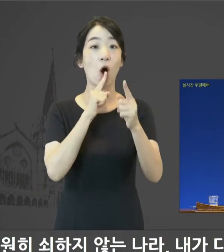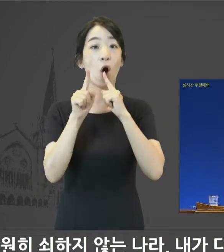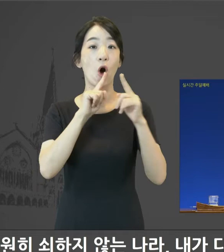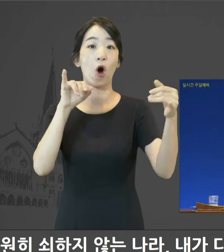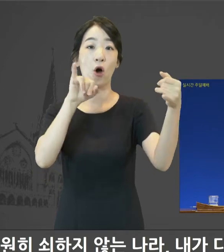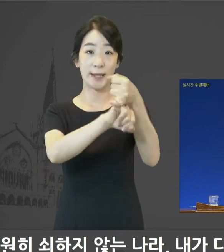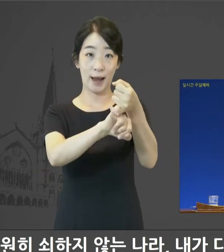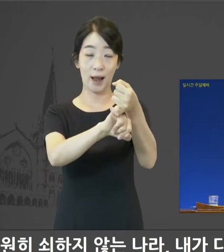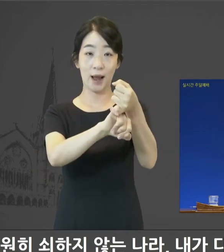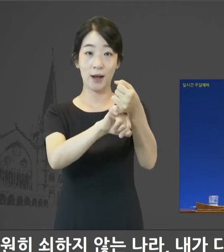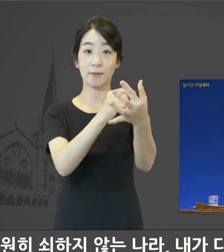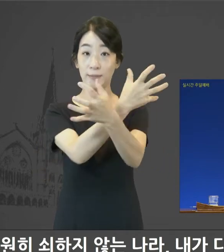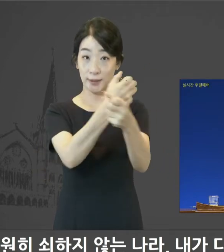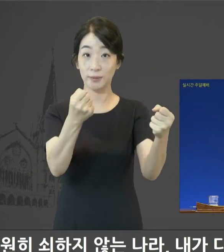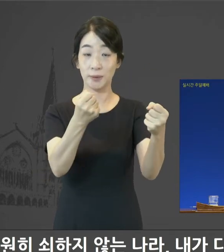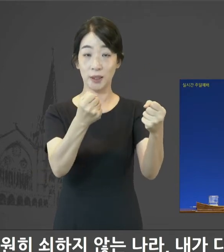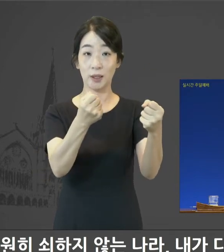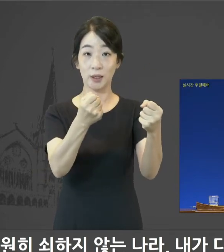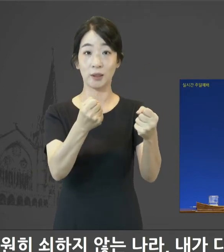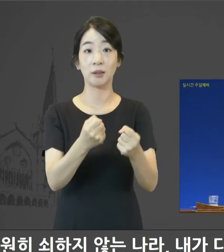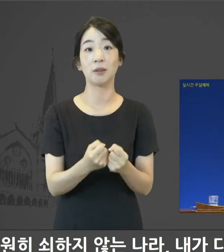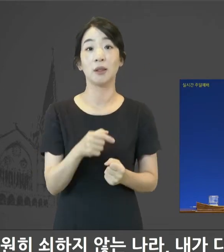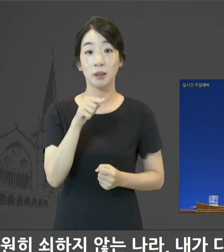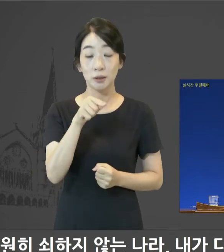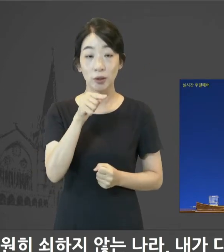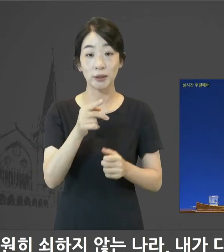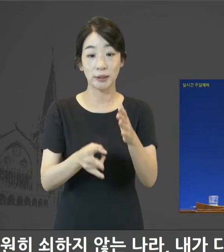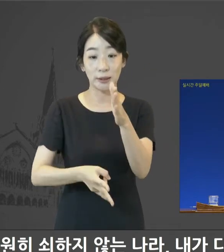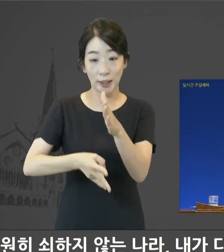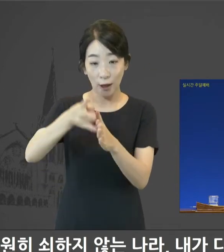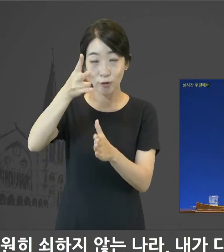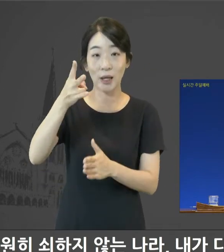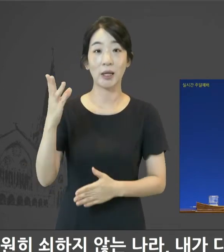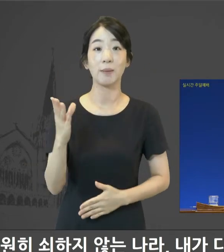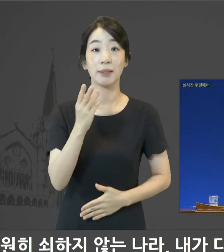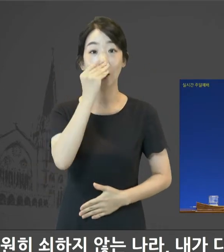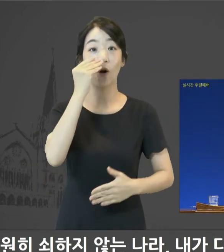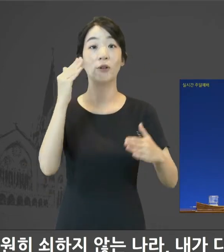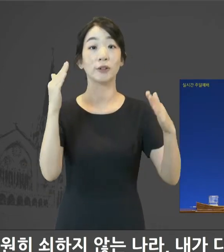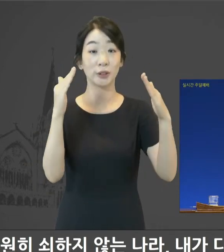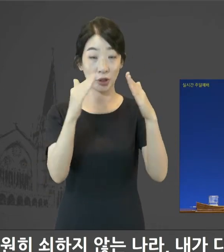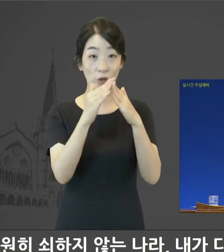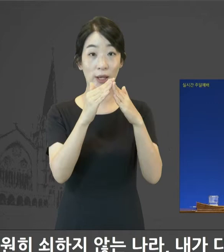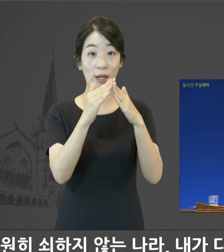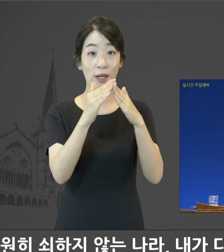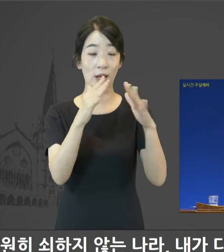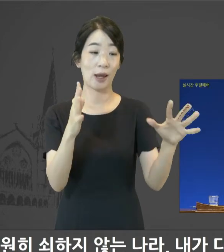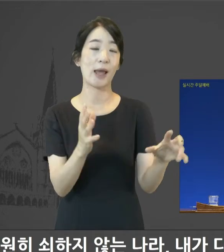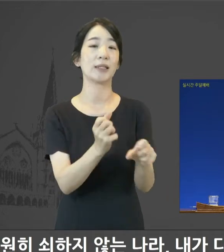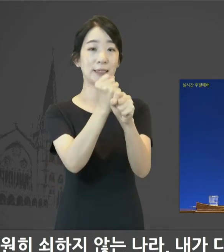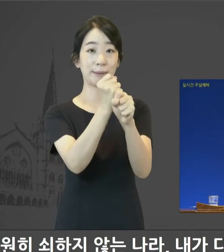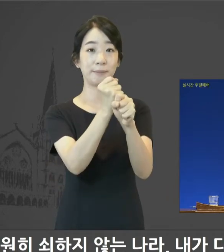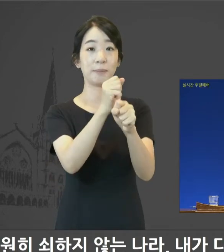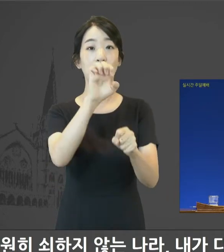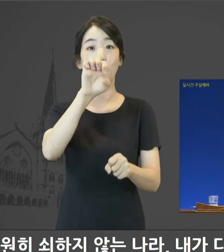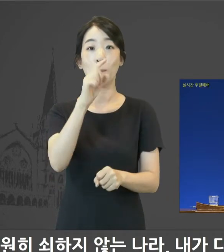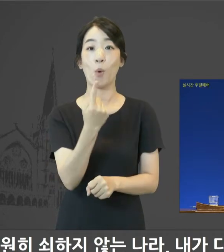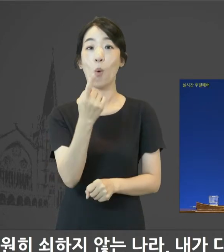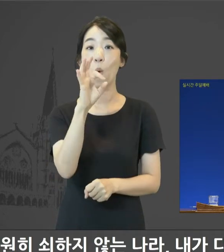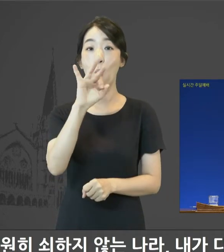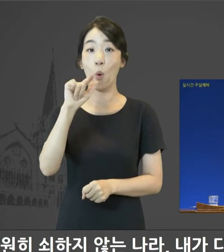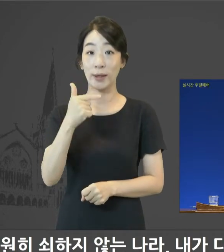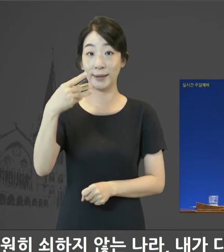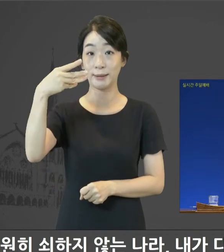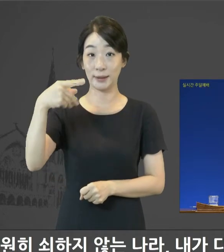언약이죠. 이것이 눈에 보이는 예루살렘 성전의 포인트였다. 이것도 굉장히 우리 마음속에 담아둘